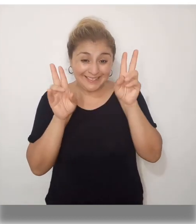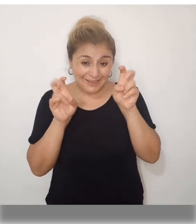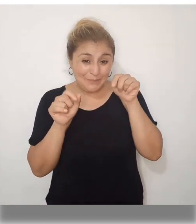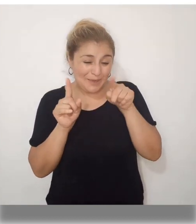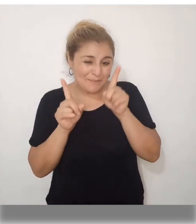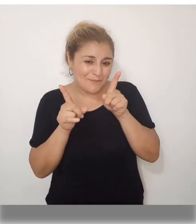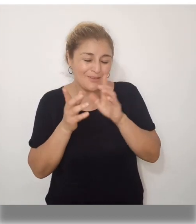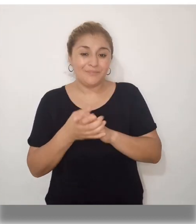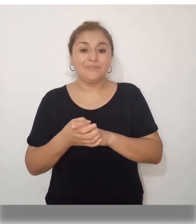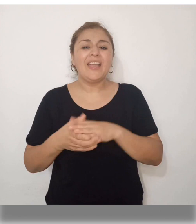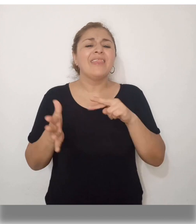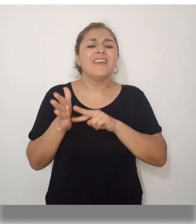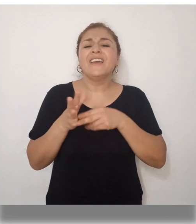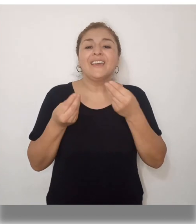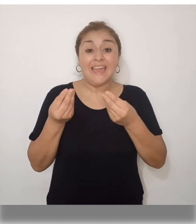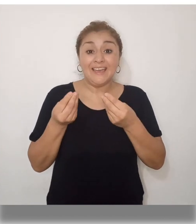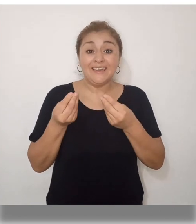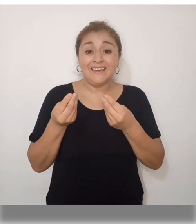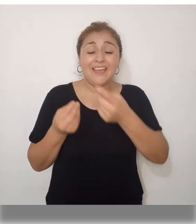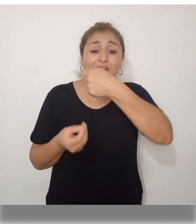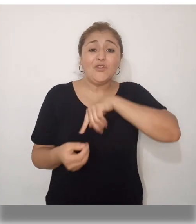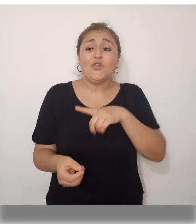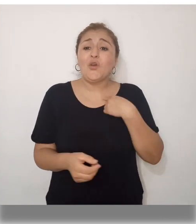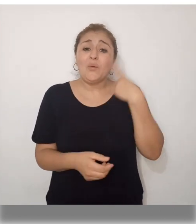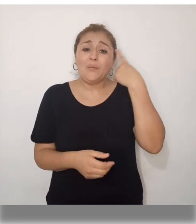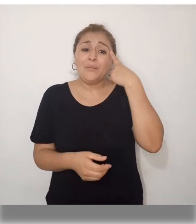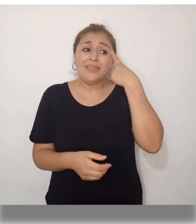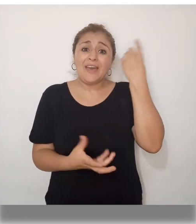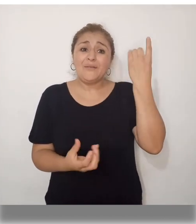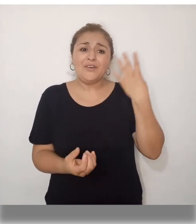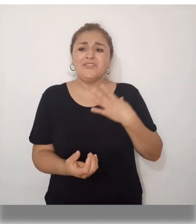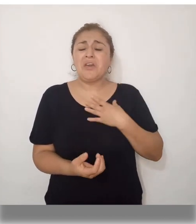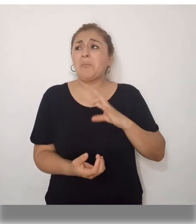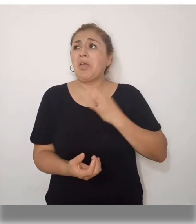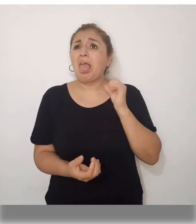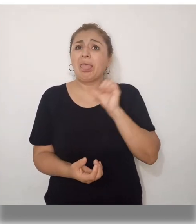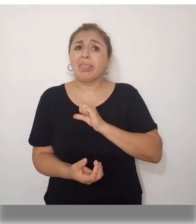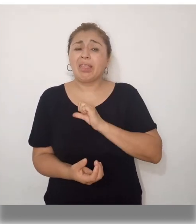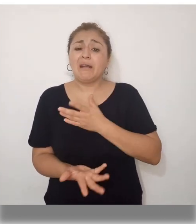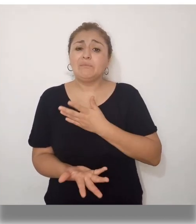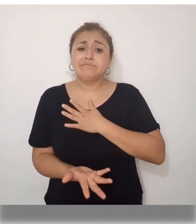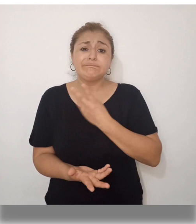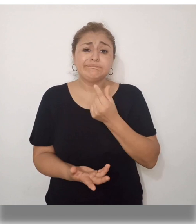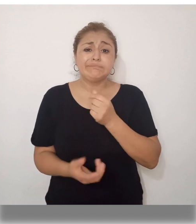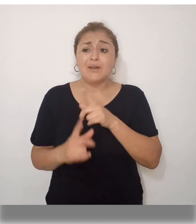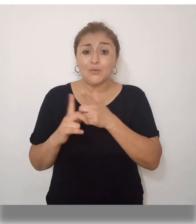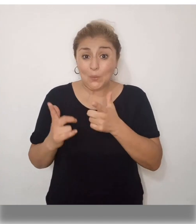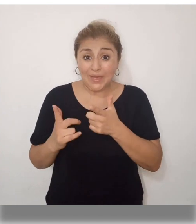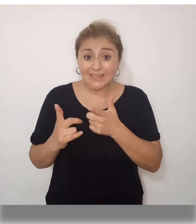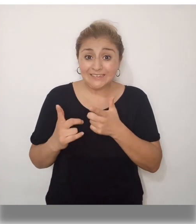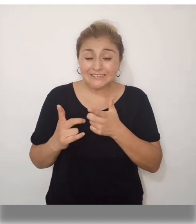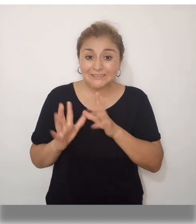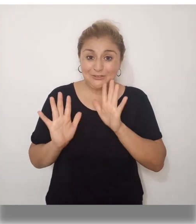Dios nuestro padre hace dulce de graus sabes que es el